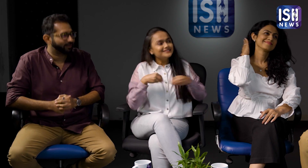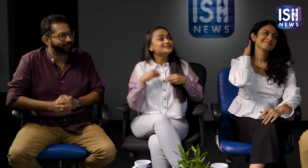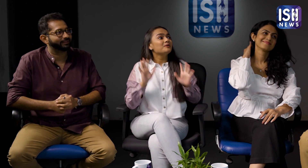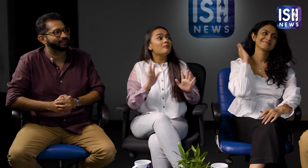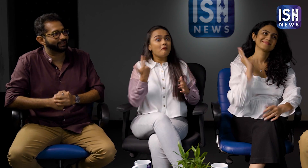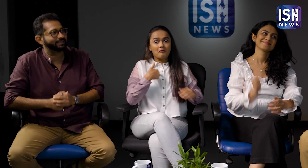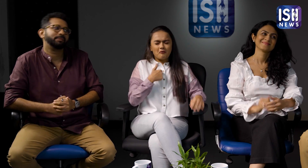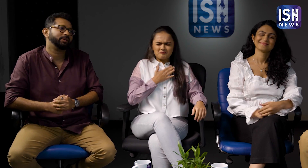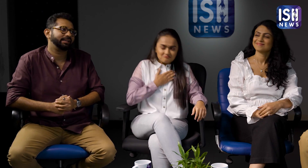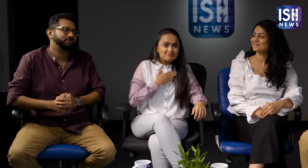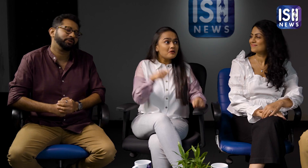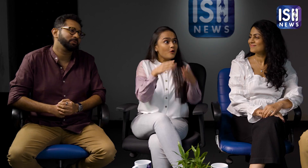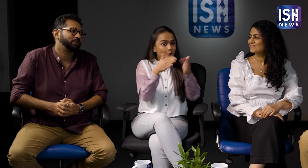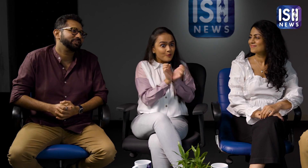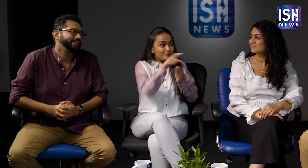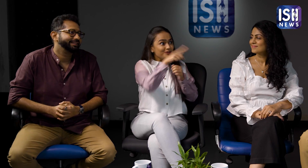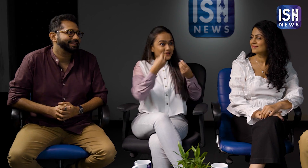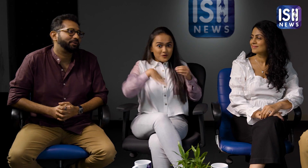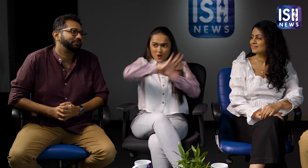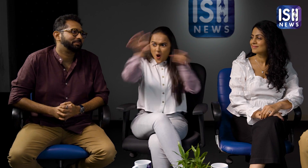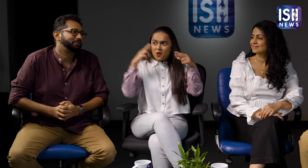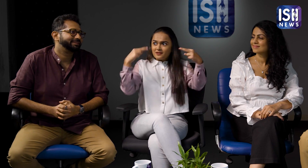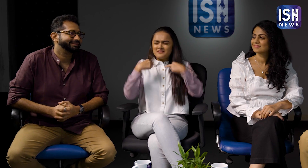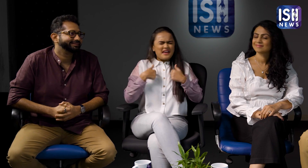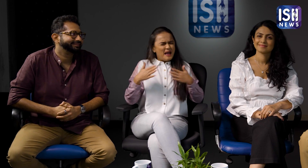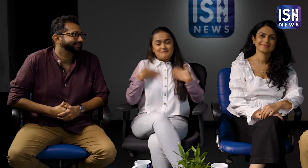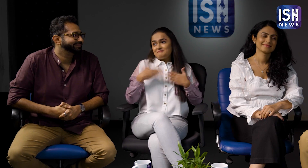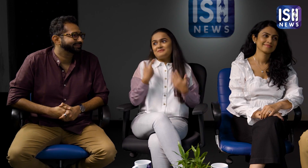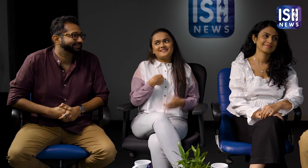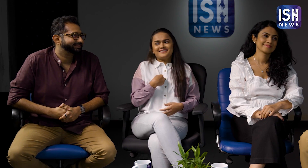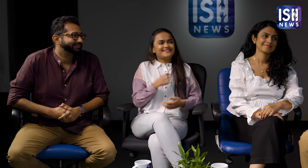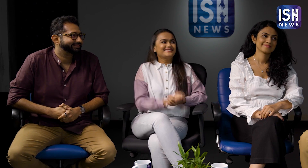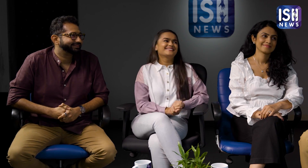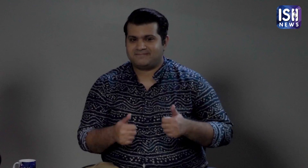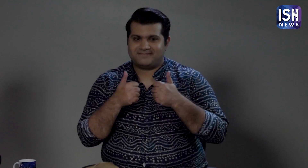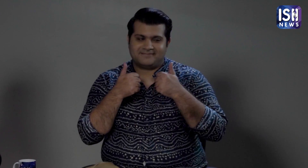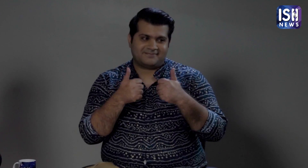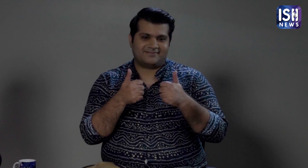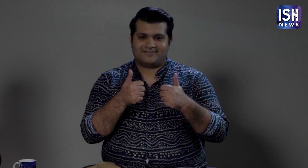are very honored that this community is going to watch our film.